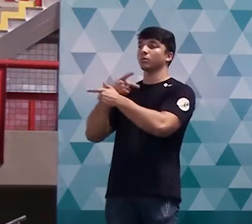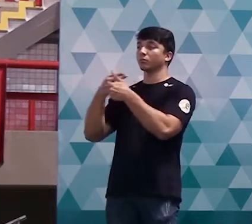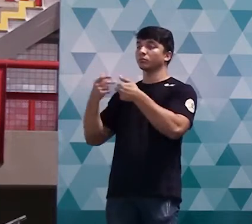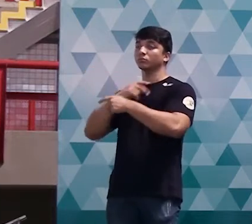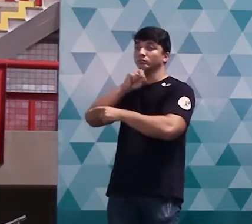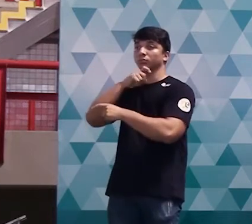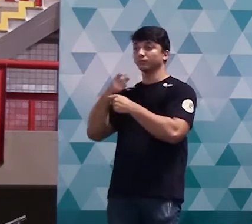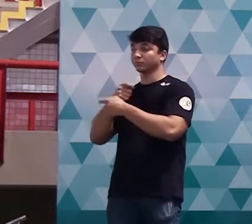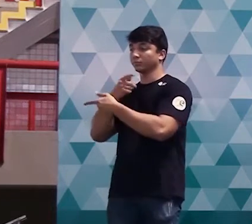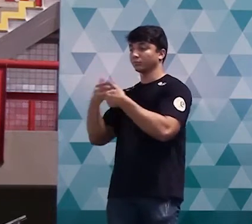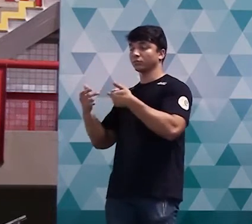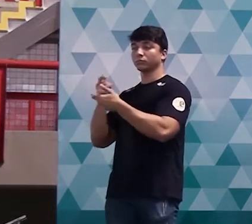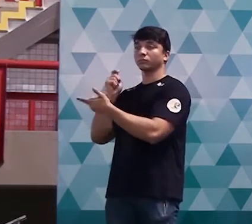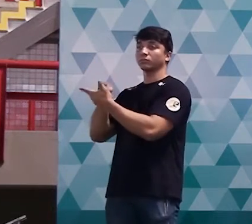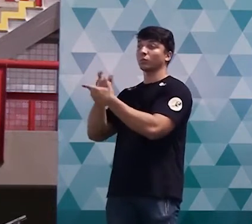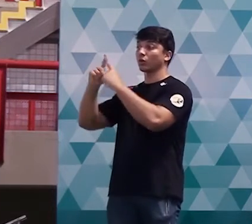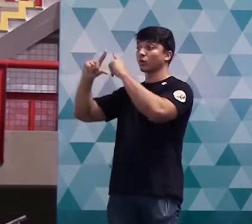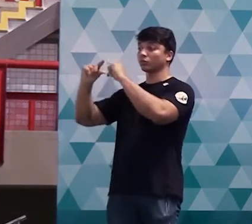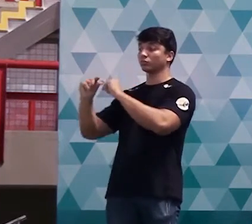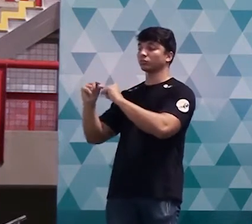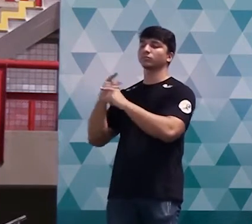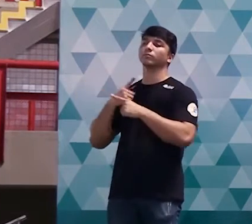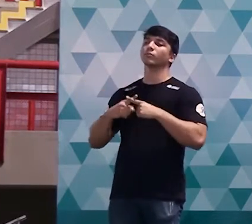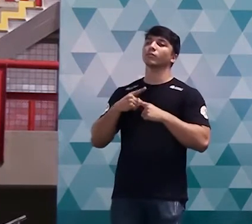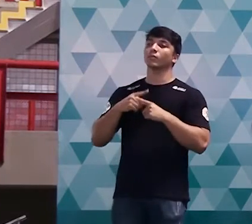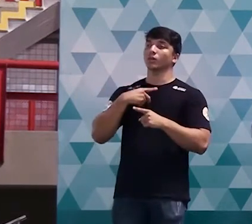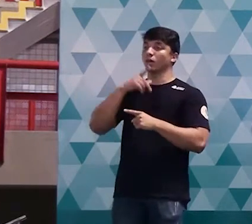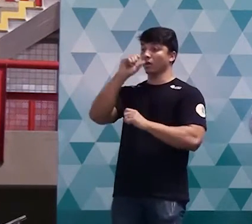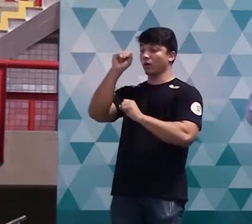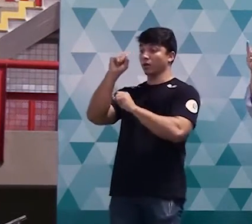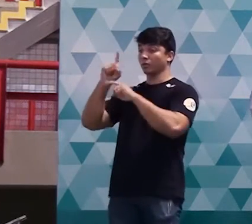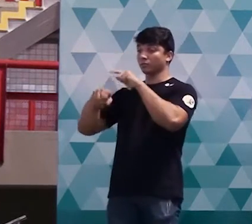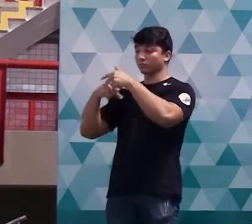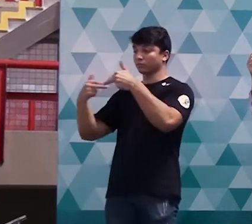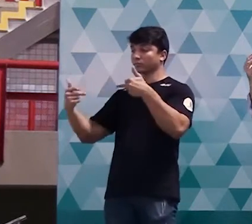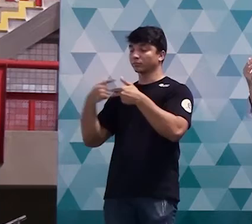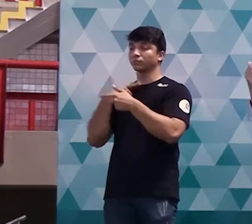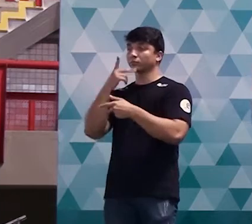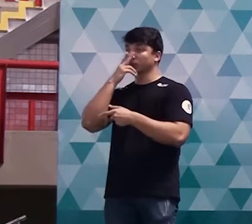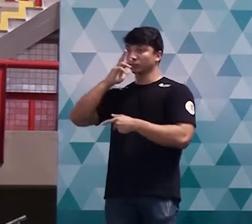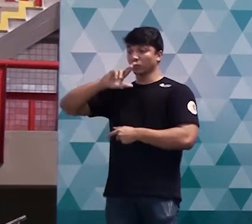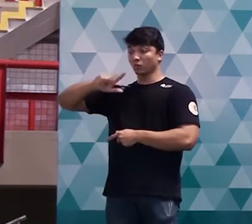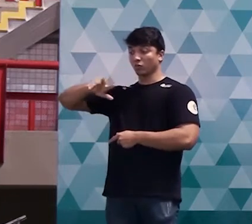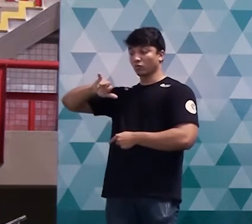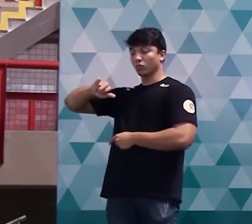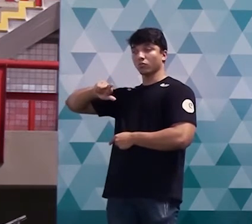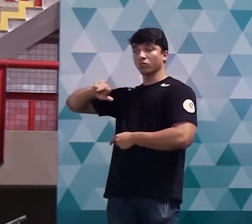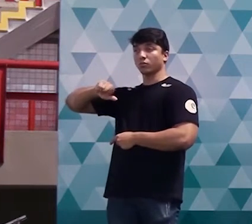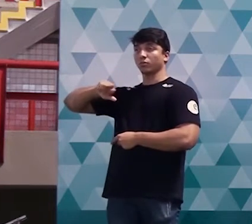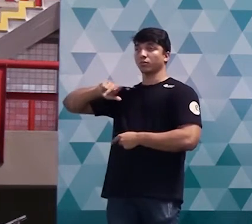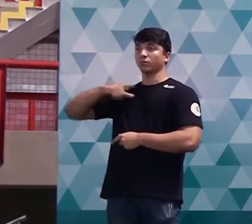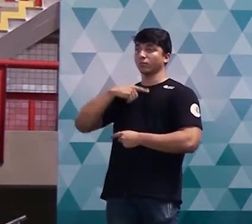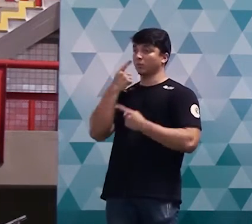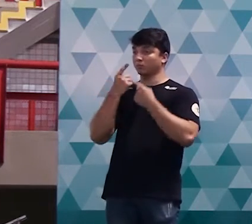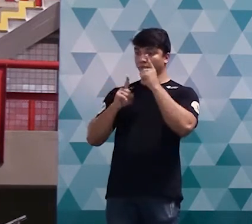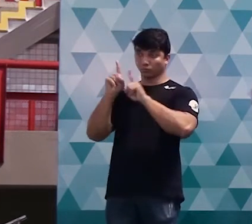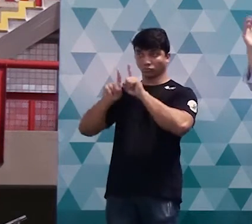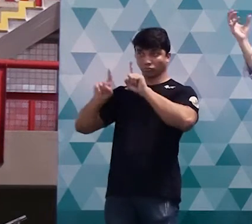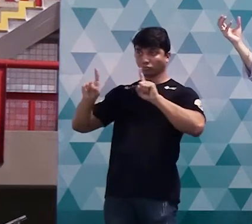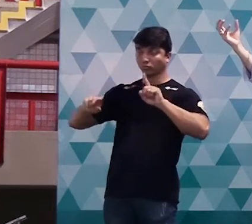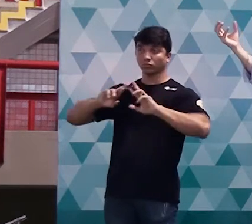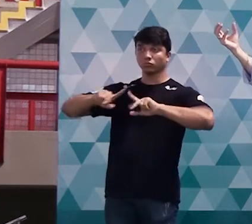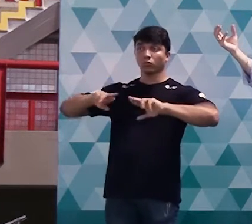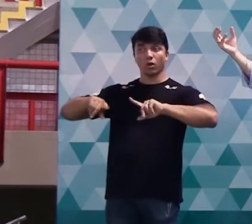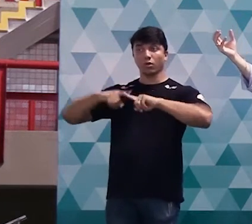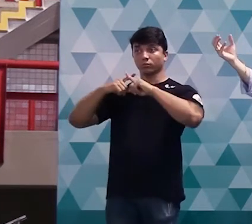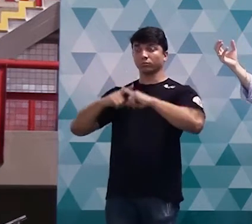alfandegárias reduzidas para os produtos que não iriam concorrer com os nossos. Então os produtos